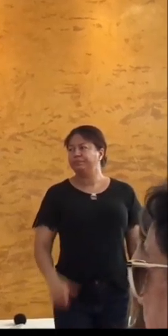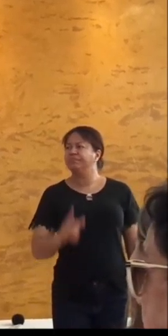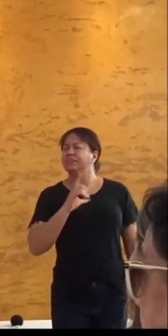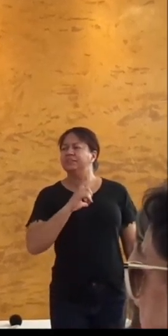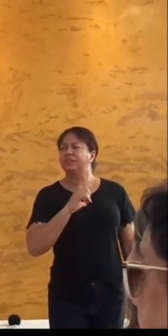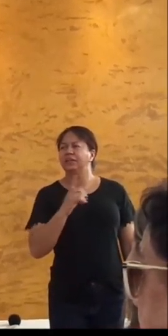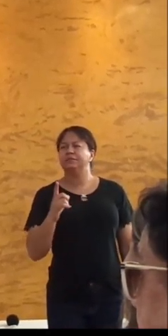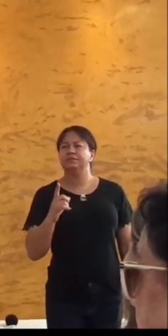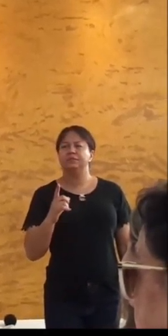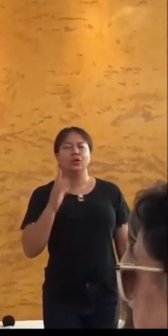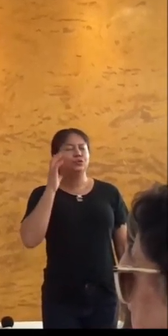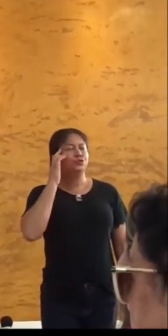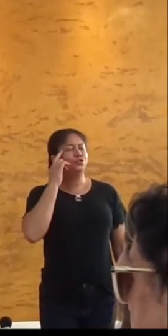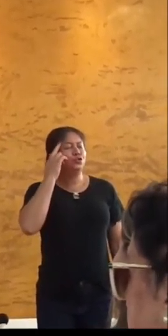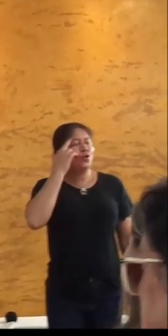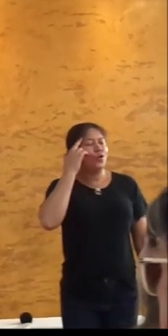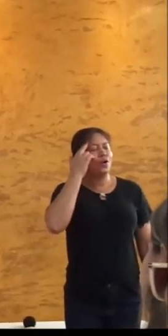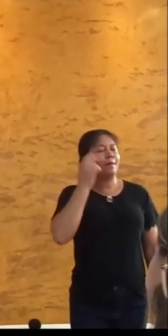tem sonhos.